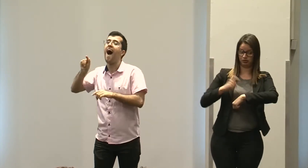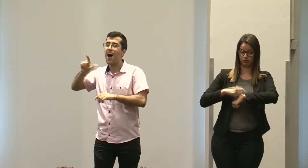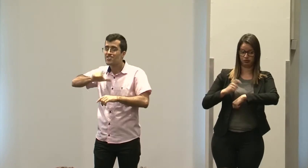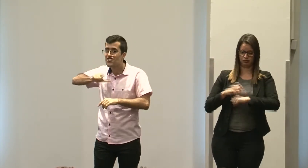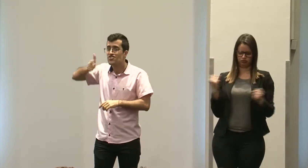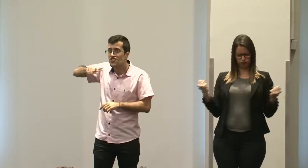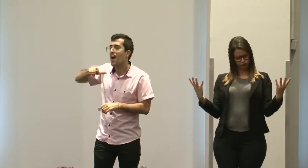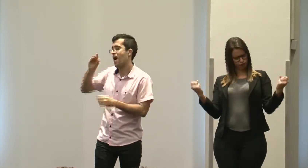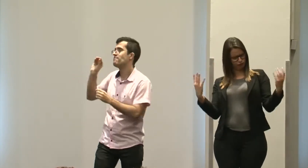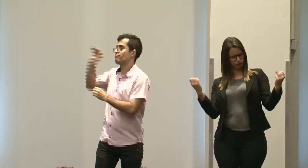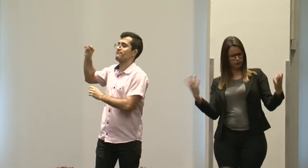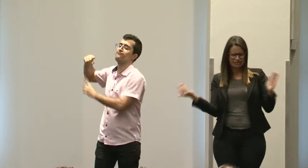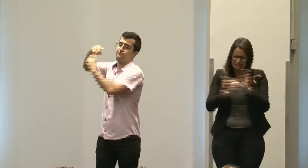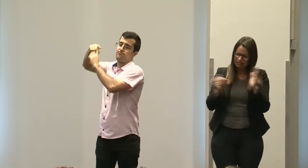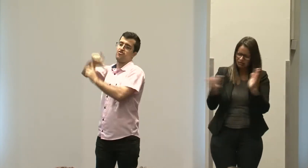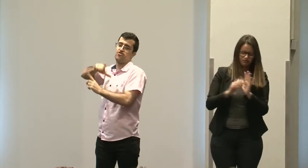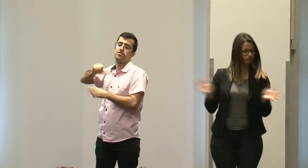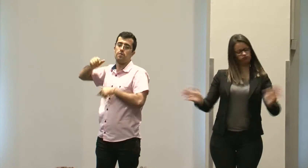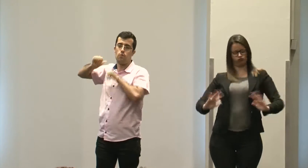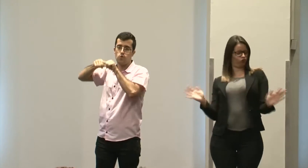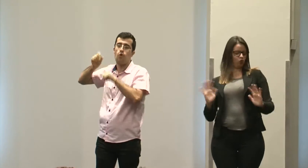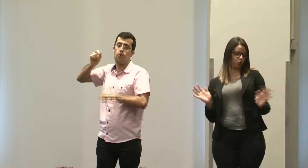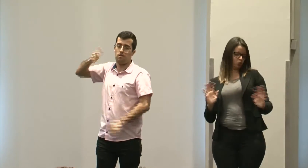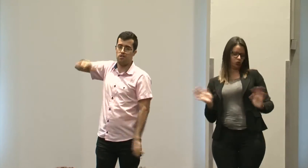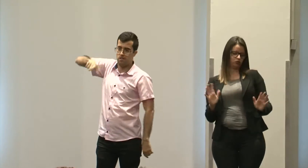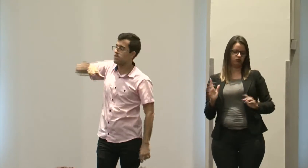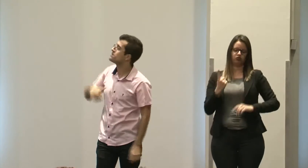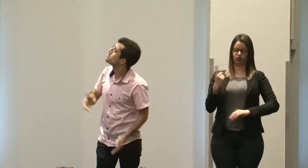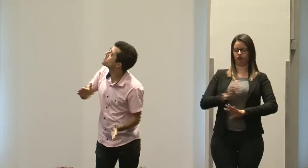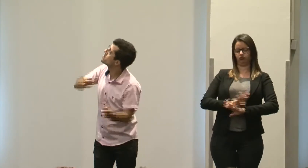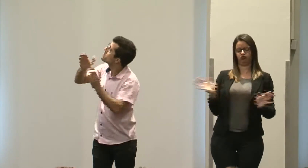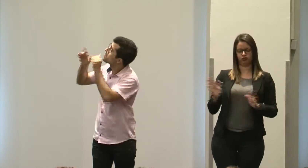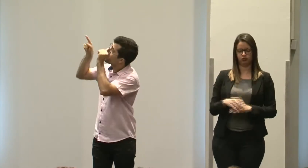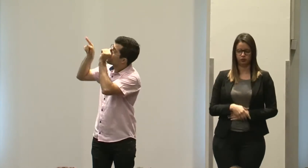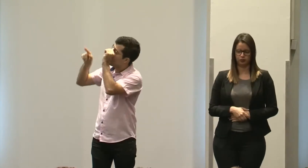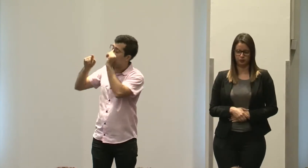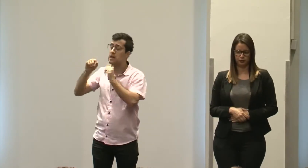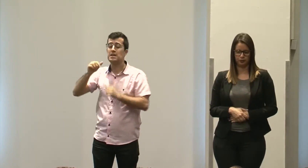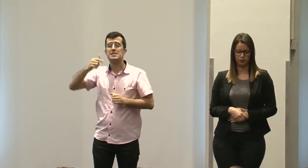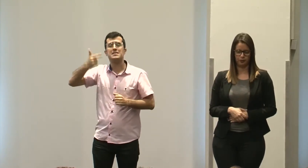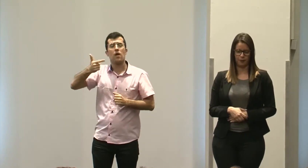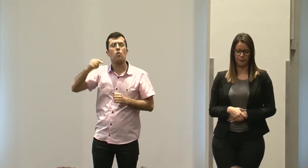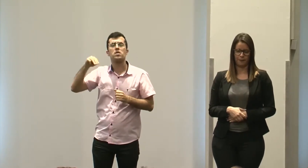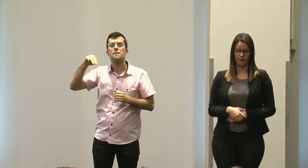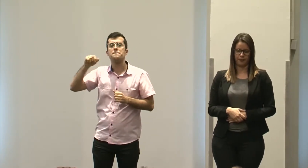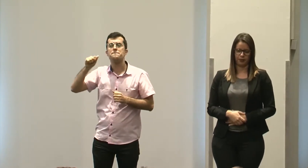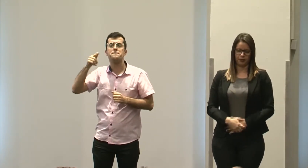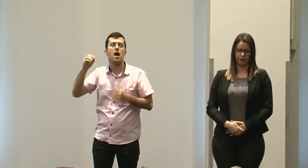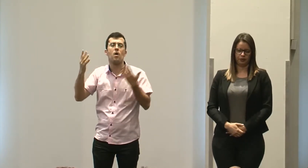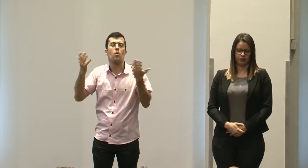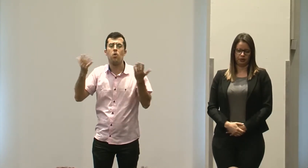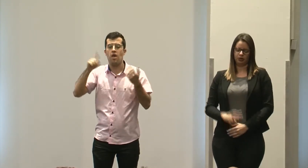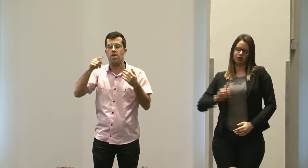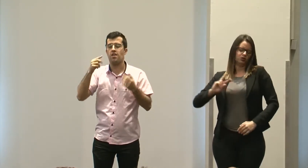Quando nós utilizamos o sinal datilológico, normalmente nós não repetimos muito.